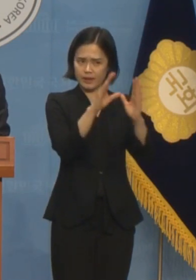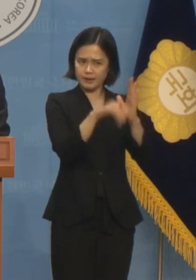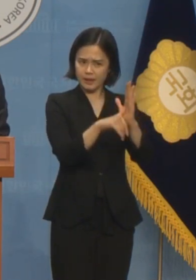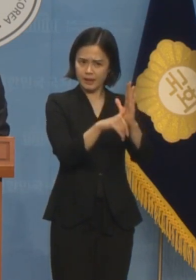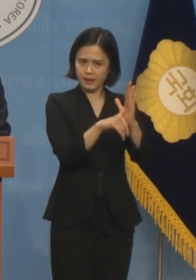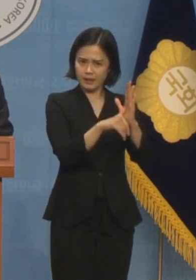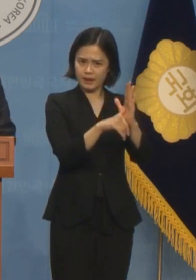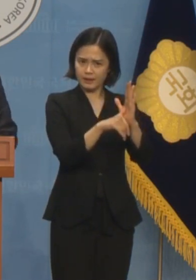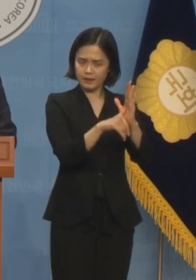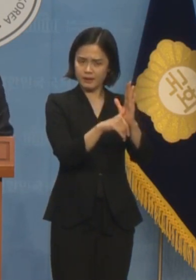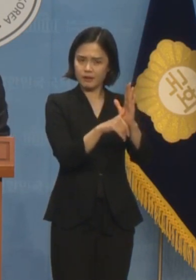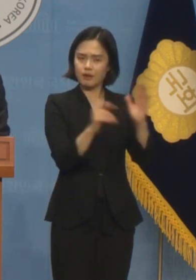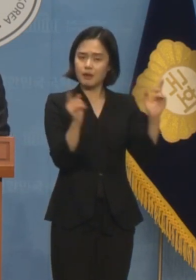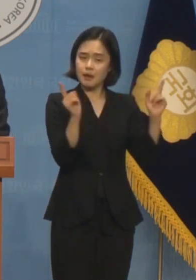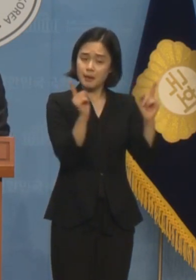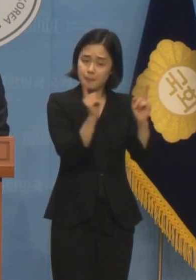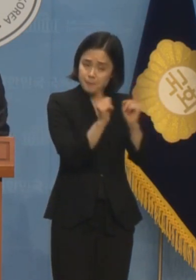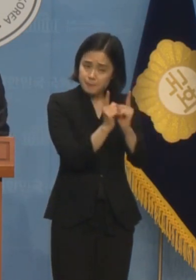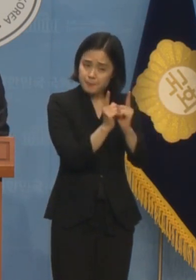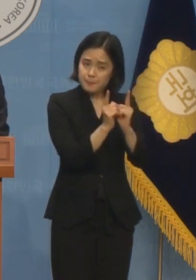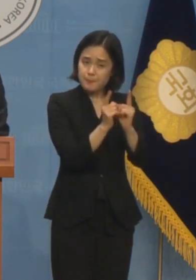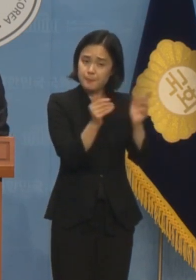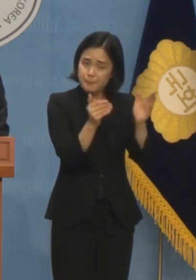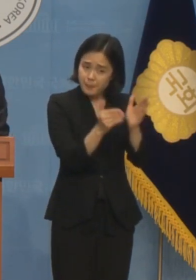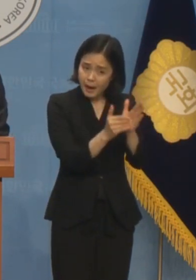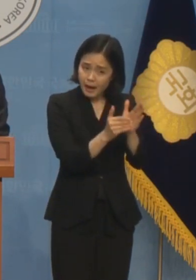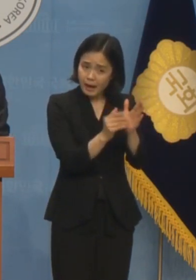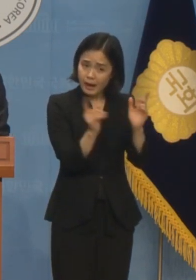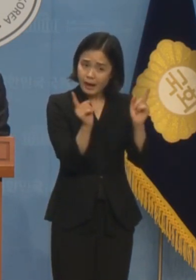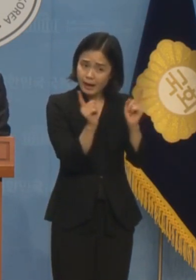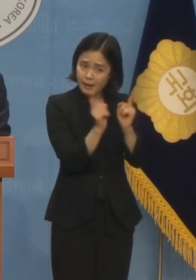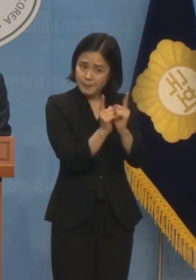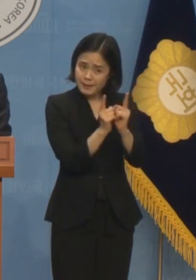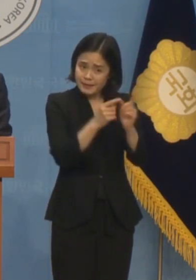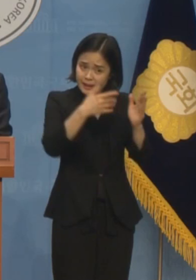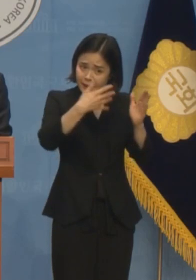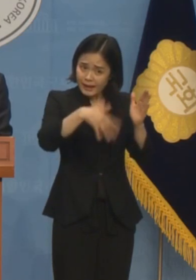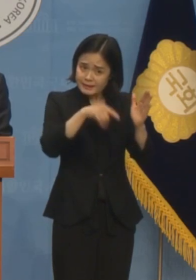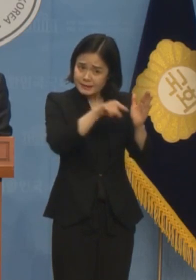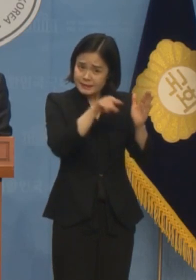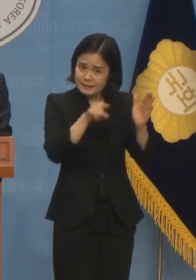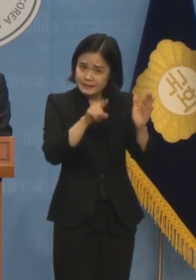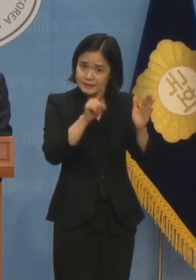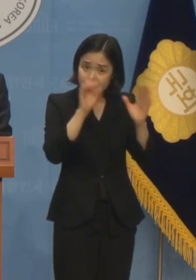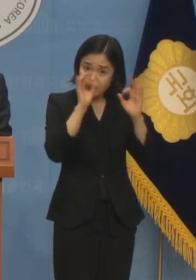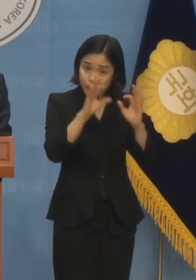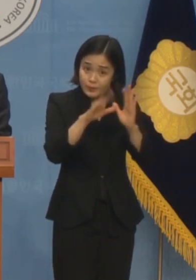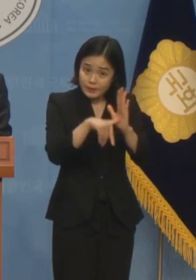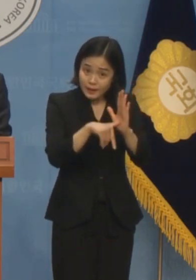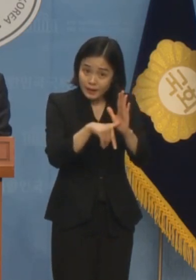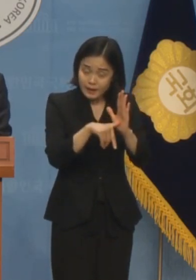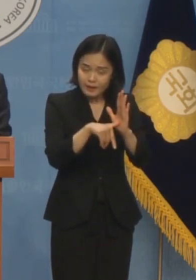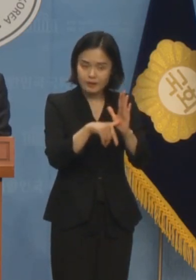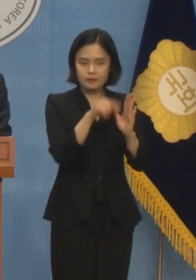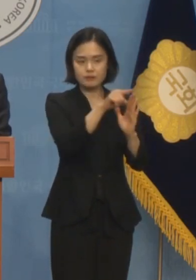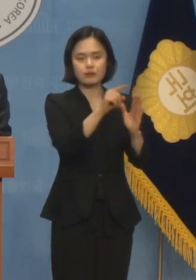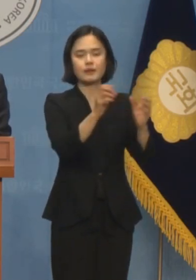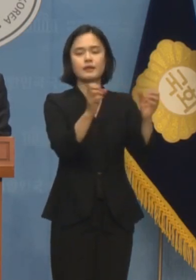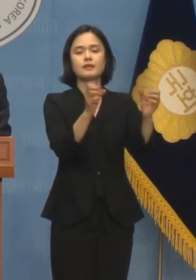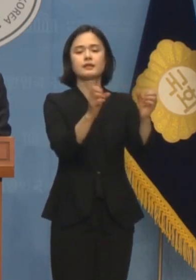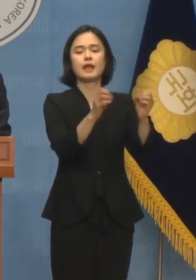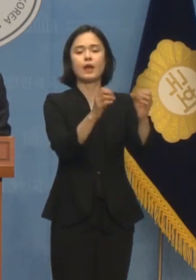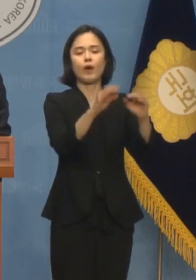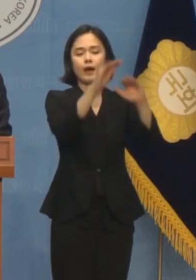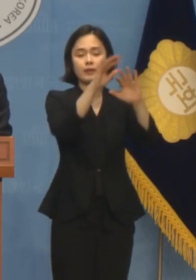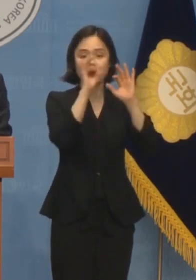실제 만났는지, 최혜병 사고 이후 이들의 관계를 통해 임성근 사단장이 대통령실에